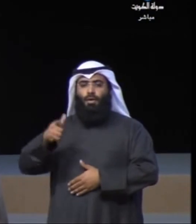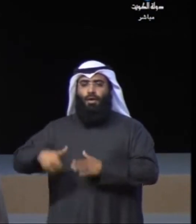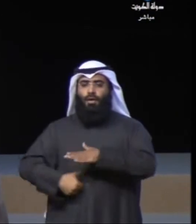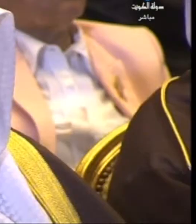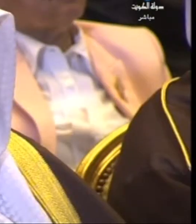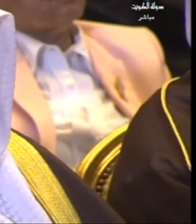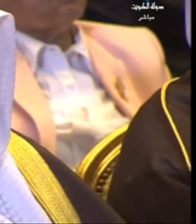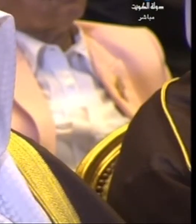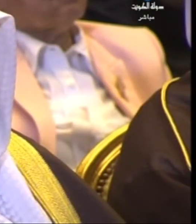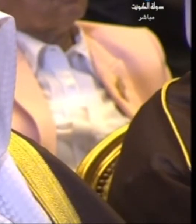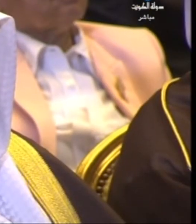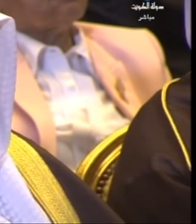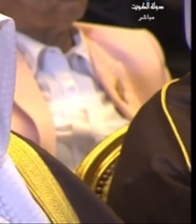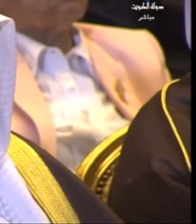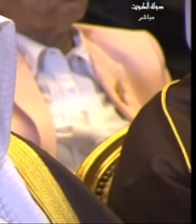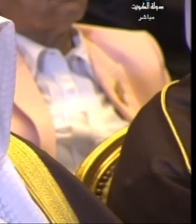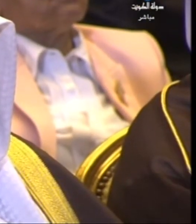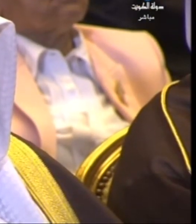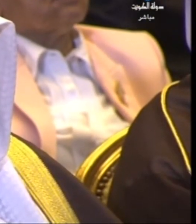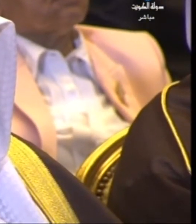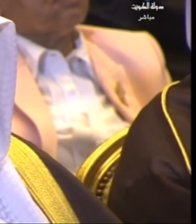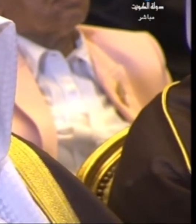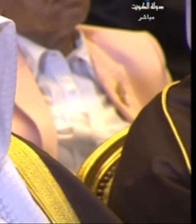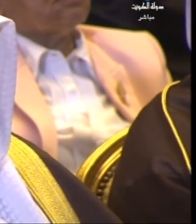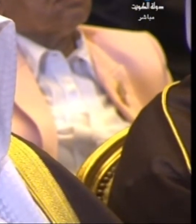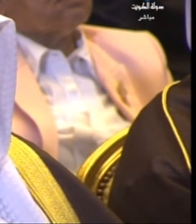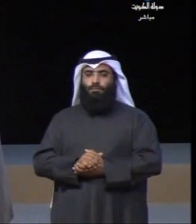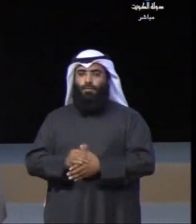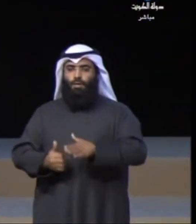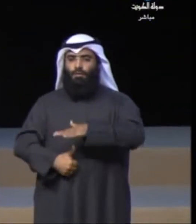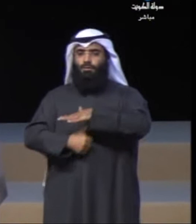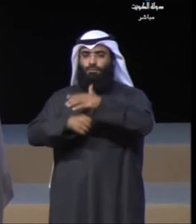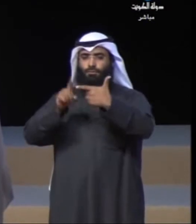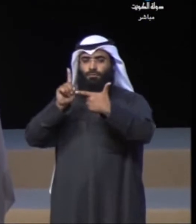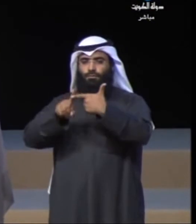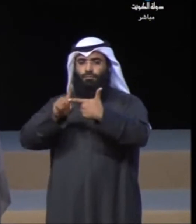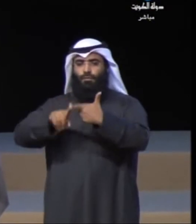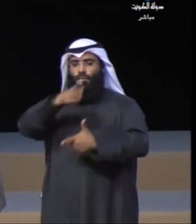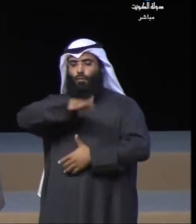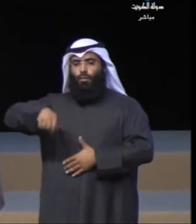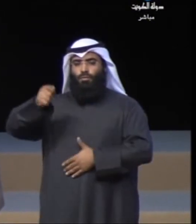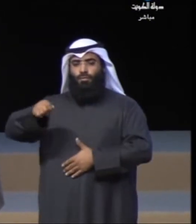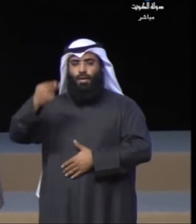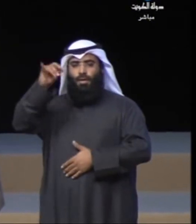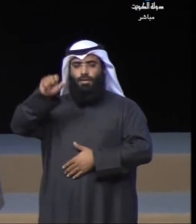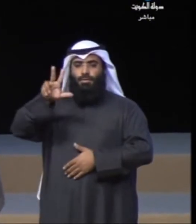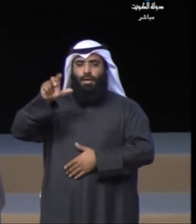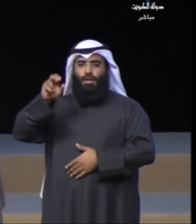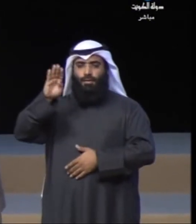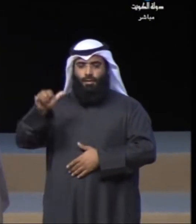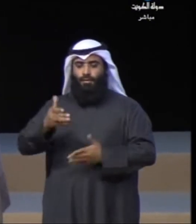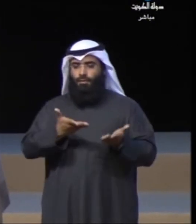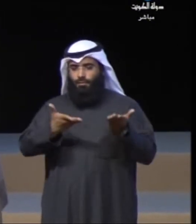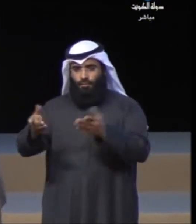الصباح رئيس مجلس الوزراء حفظه الله، معالي السيد عيسى أحمد الكندري رئيس مجلس الأمة بالإنابة، معالي